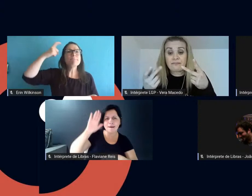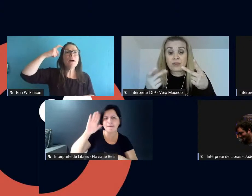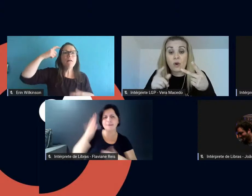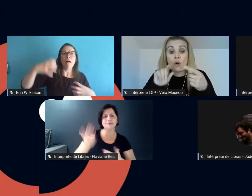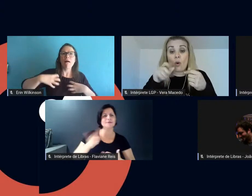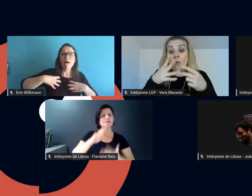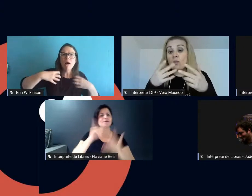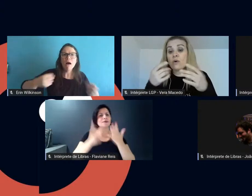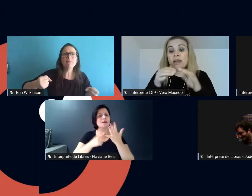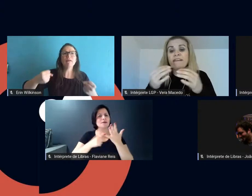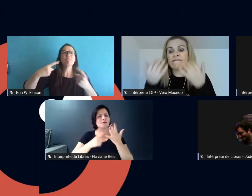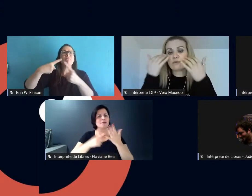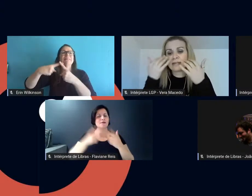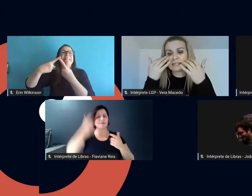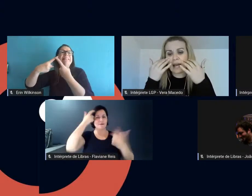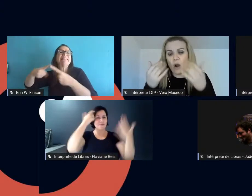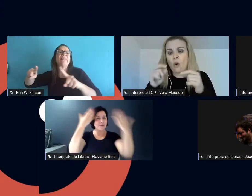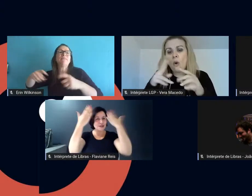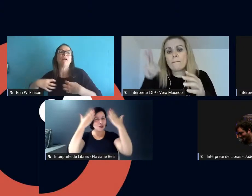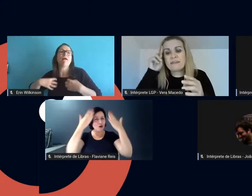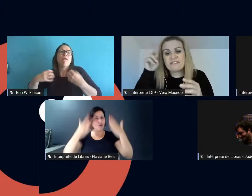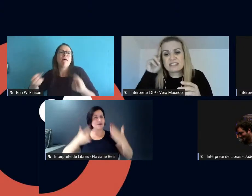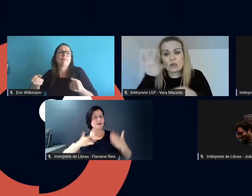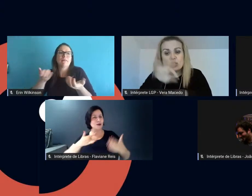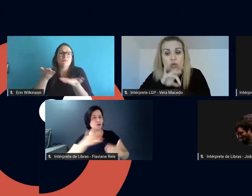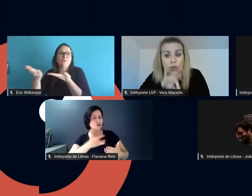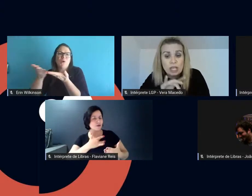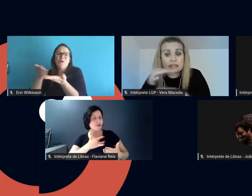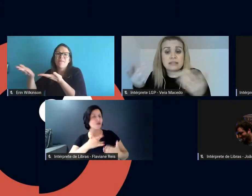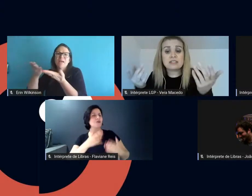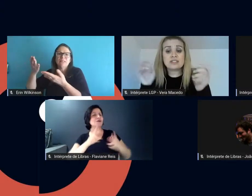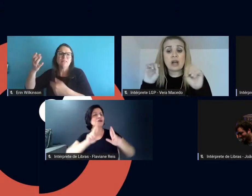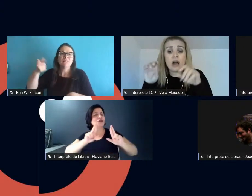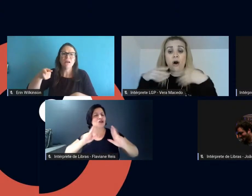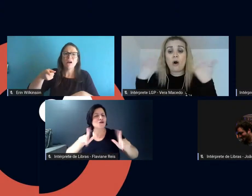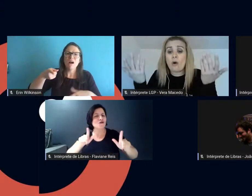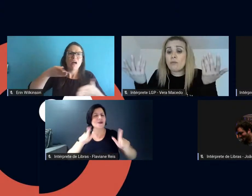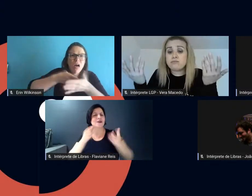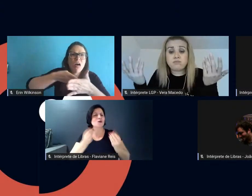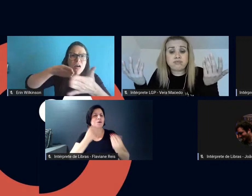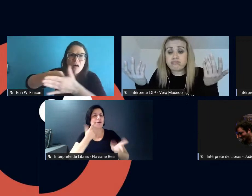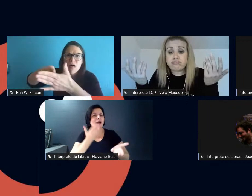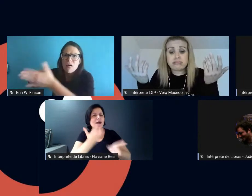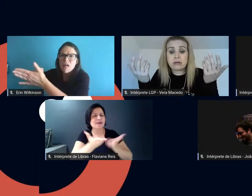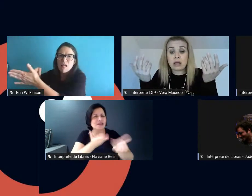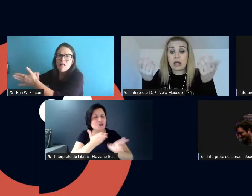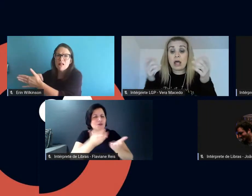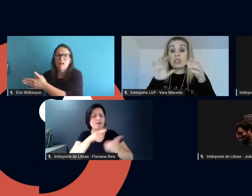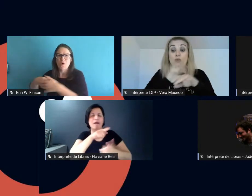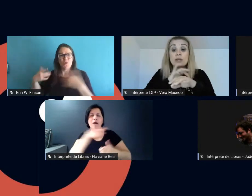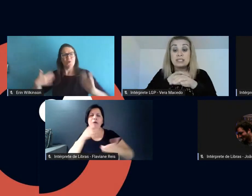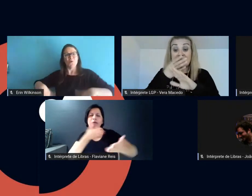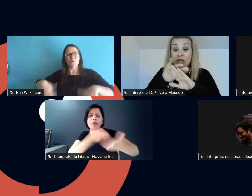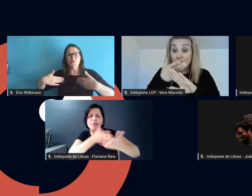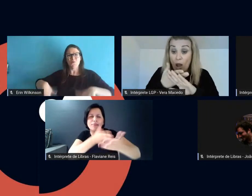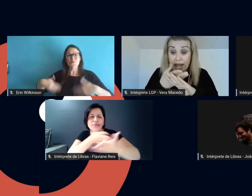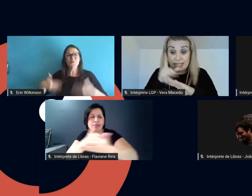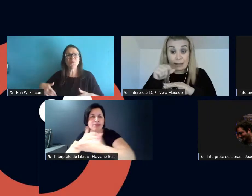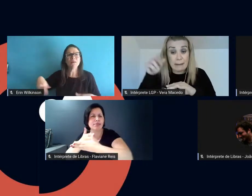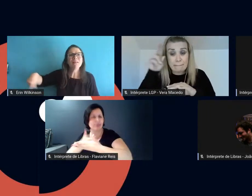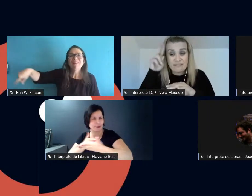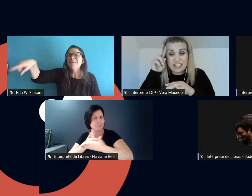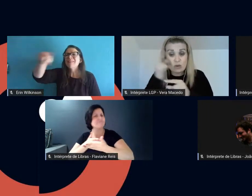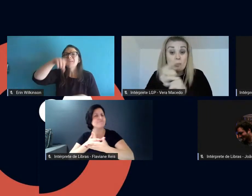cunhho de informação, de prevenção de doenças, ah, de prção de doenças sexuais,